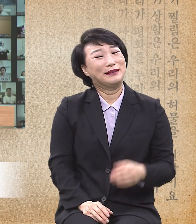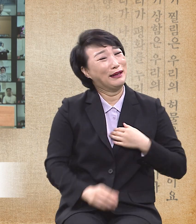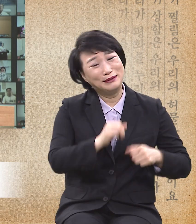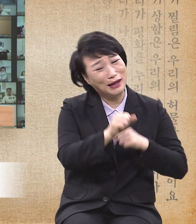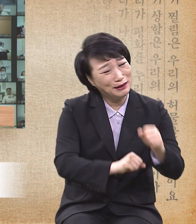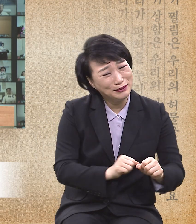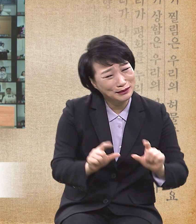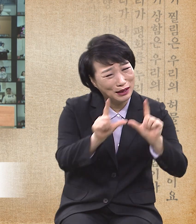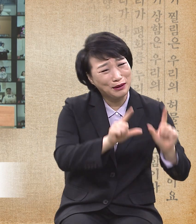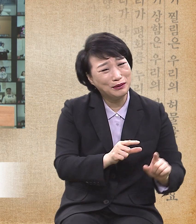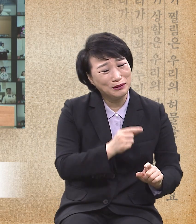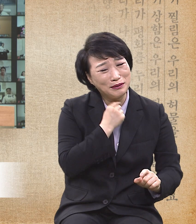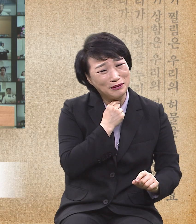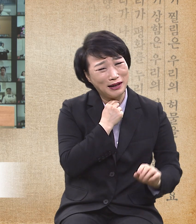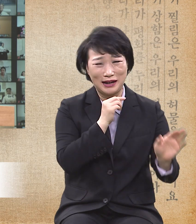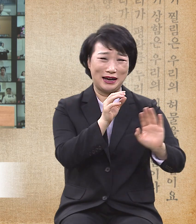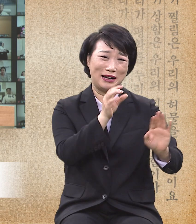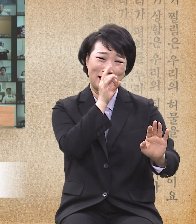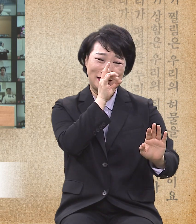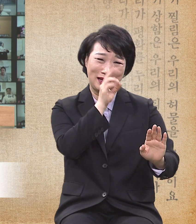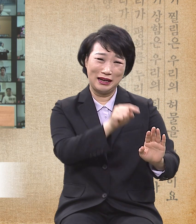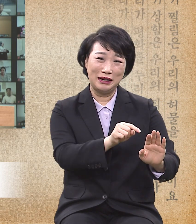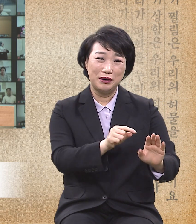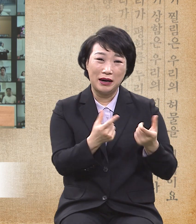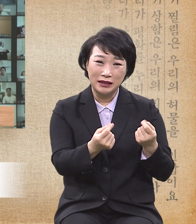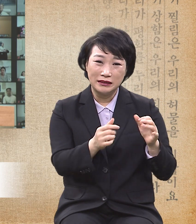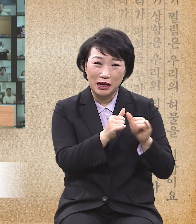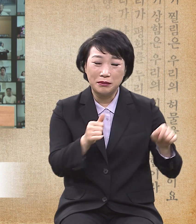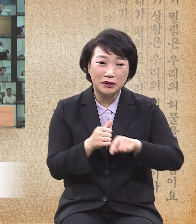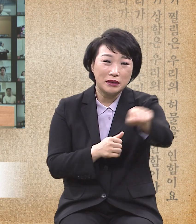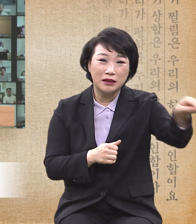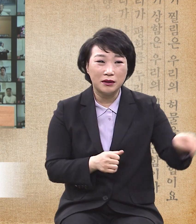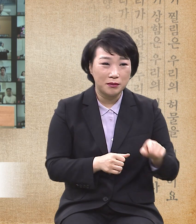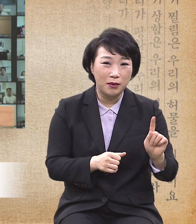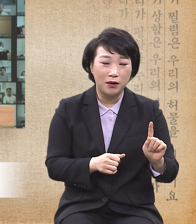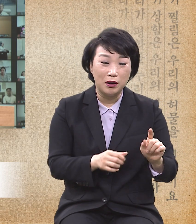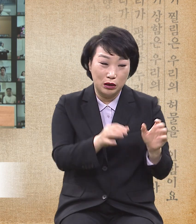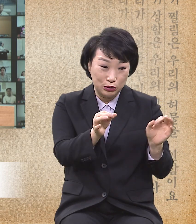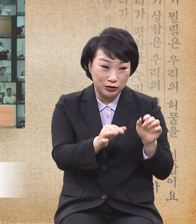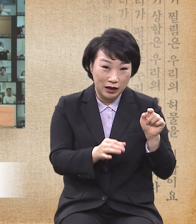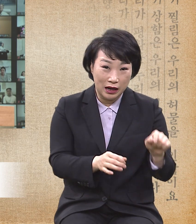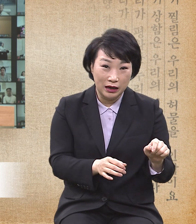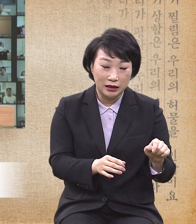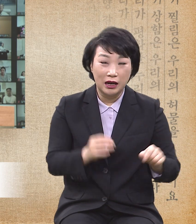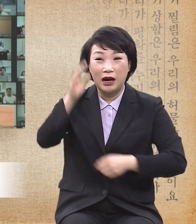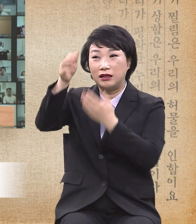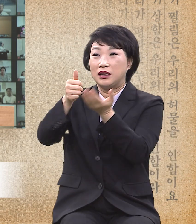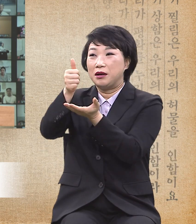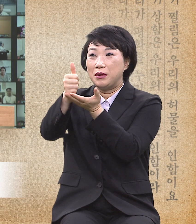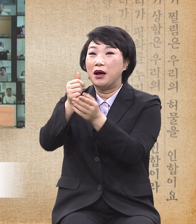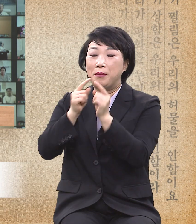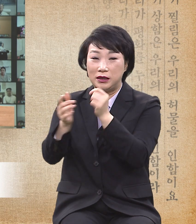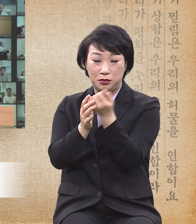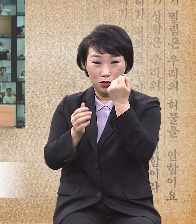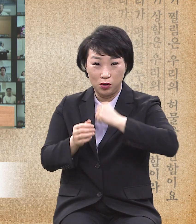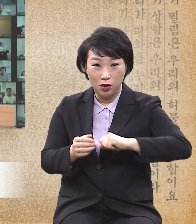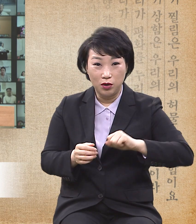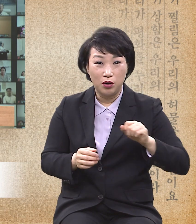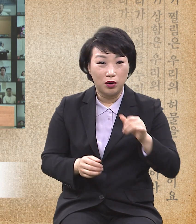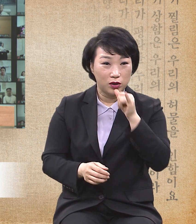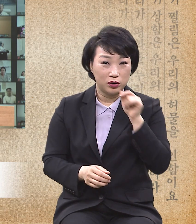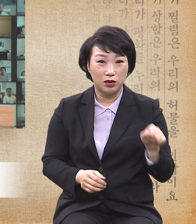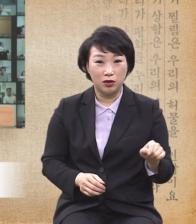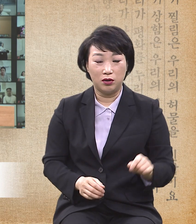임의로 살려고 하는 사람들, 이런 사람들은 그 순간에 하나님 말씀을 거역하는